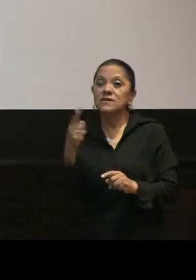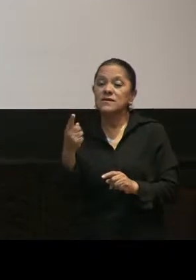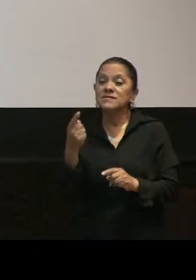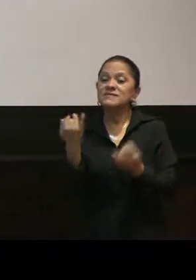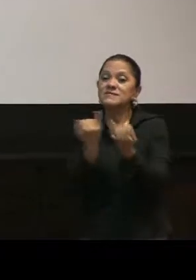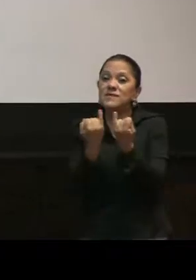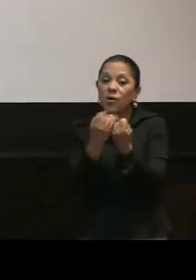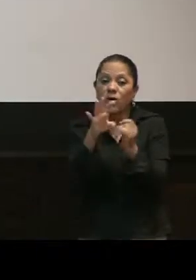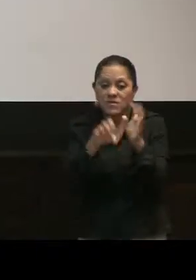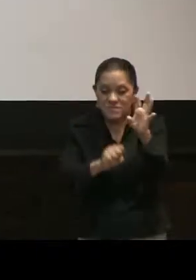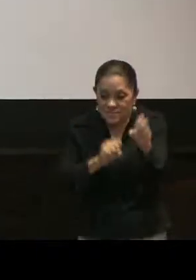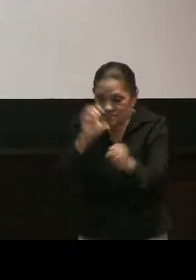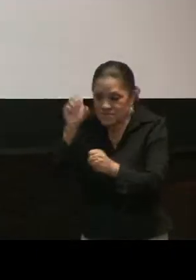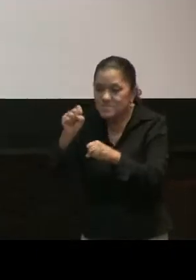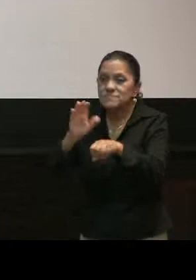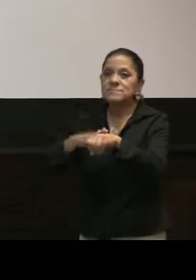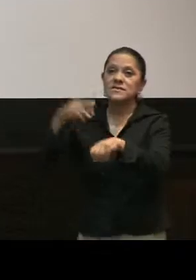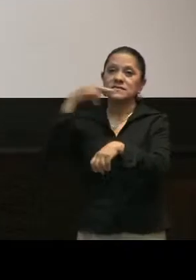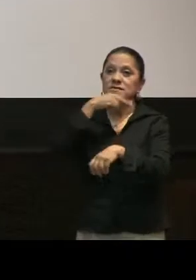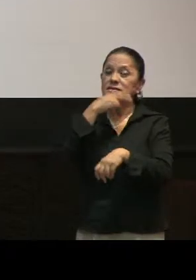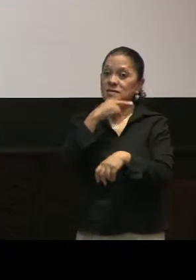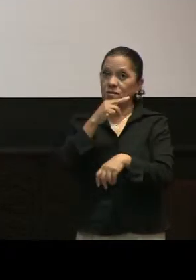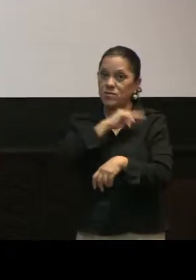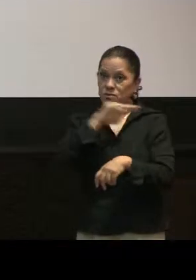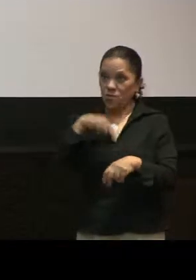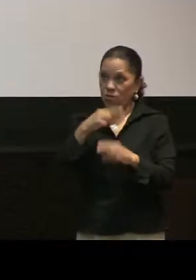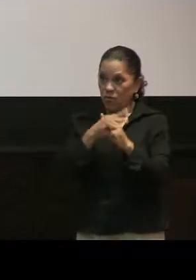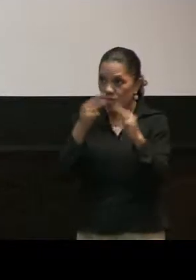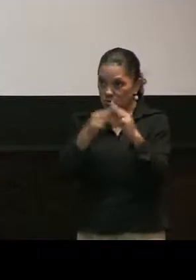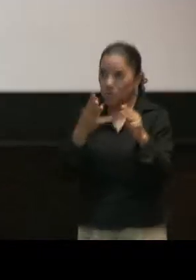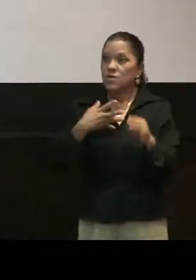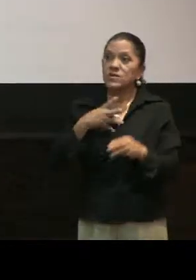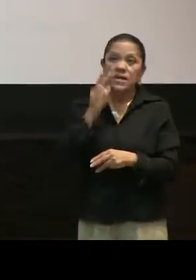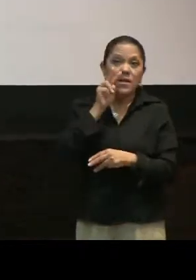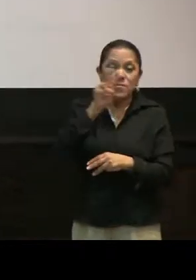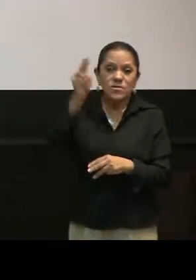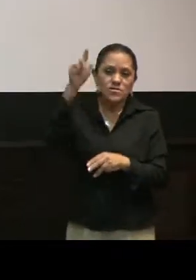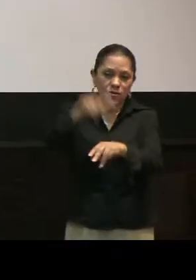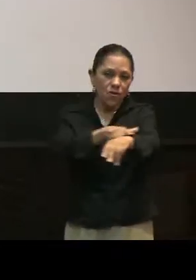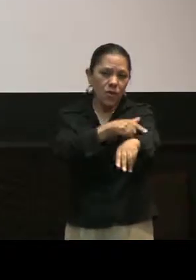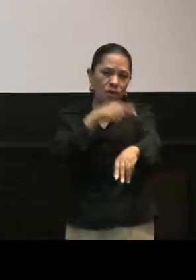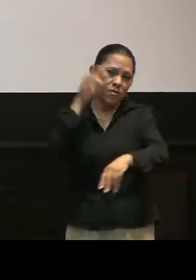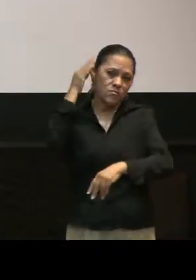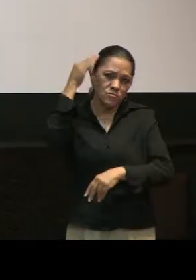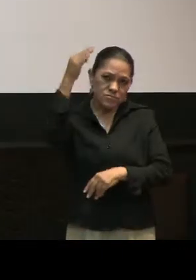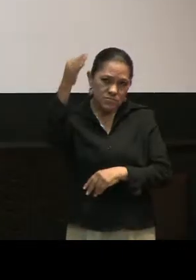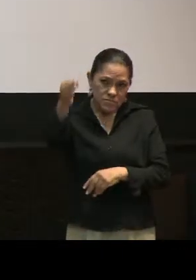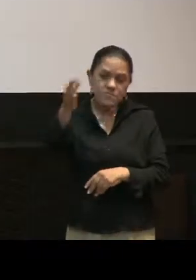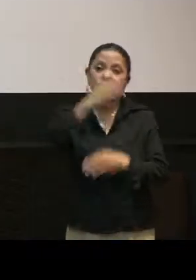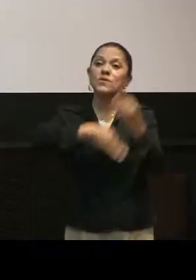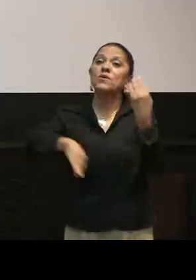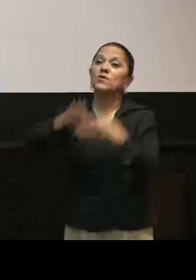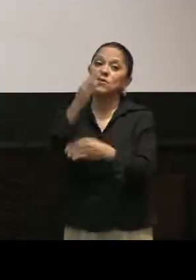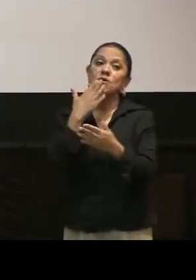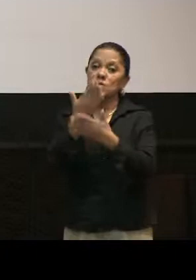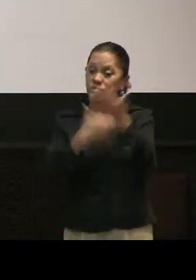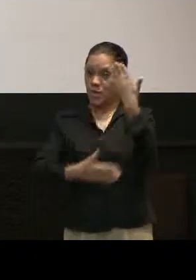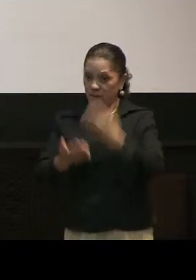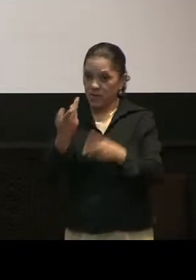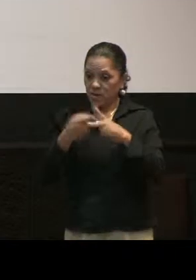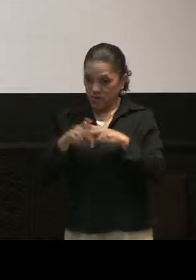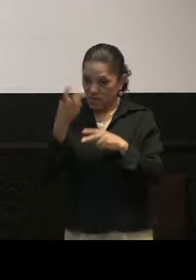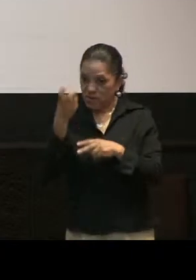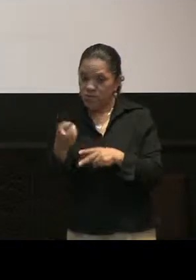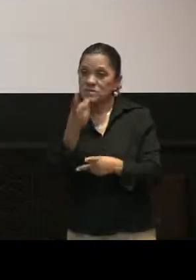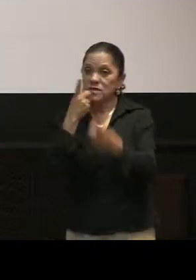recursos lo más rápido posible, sino tener una visión de largo plazo. Entonces, sean bienvenidos todos ustedes y empecemos con este